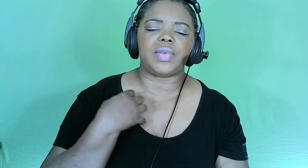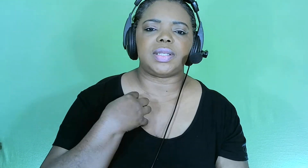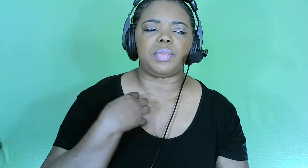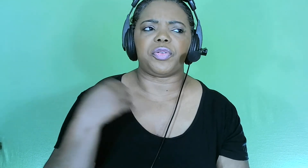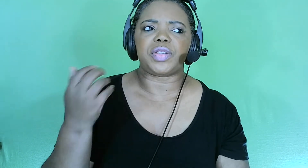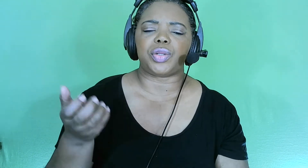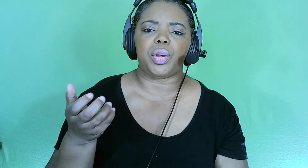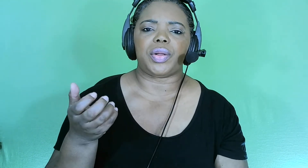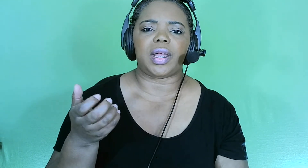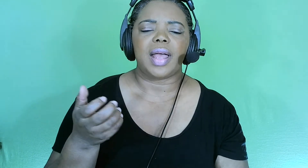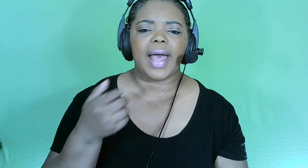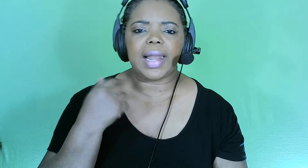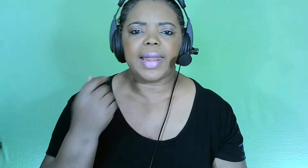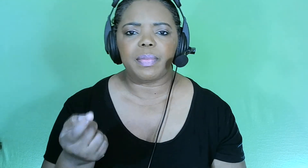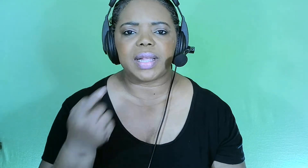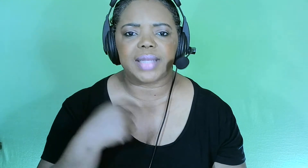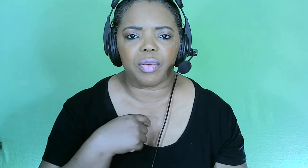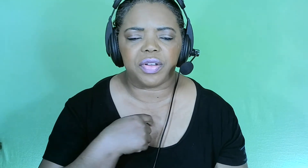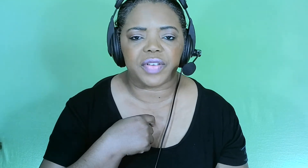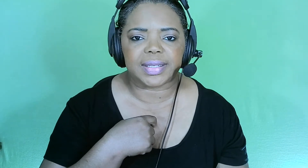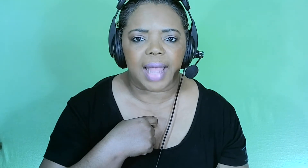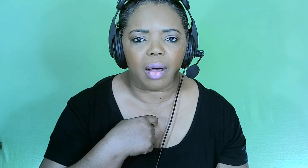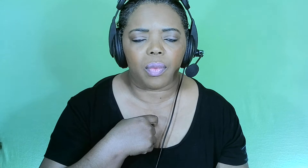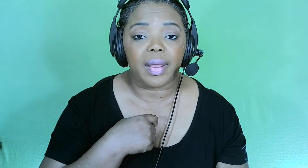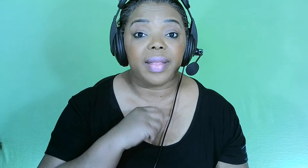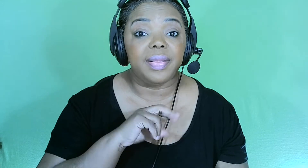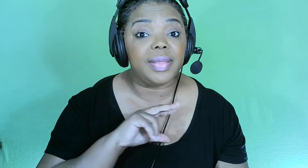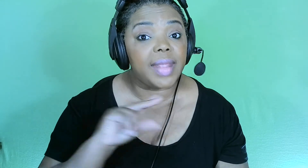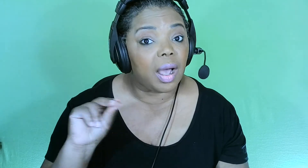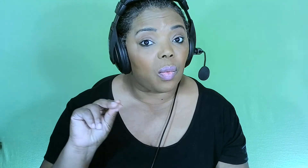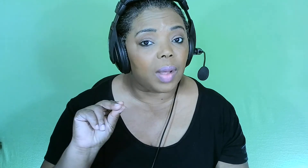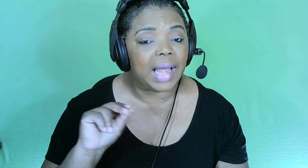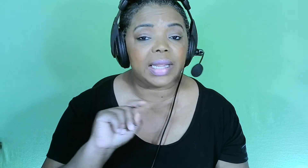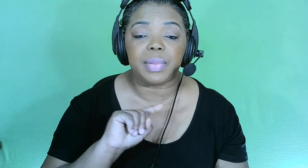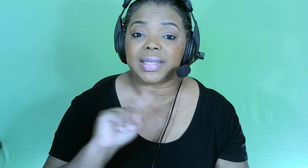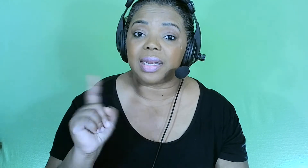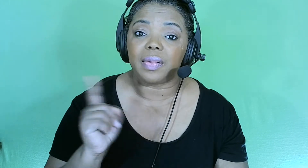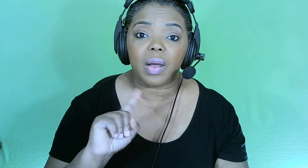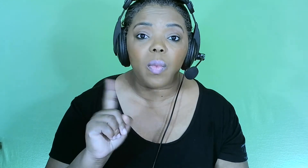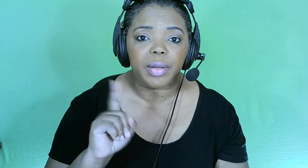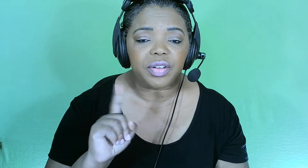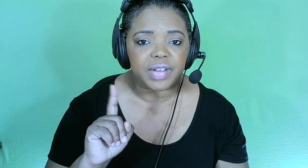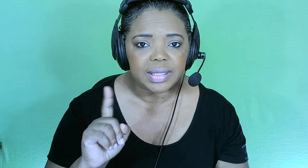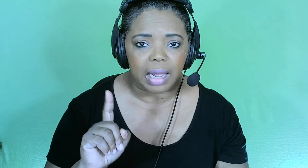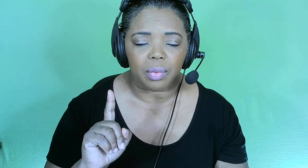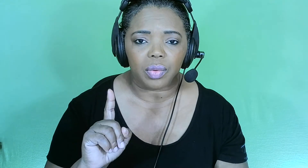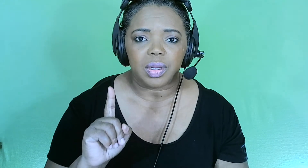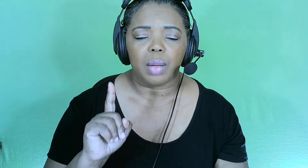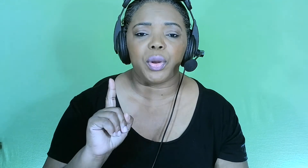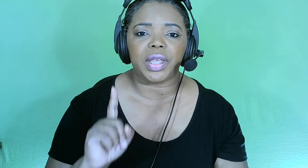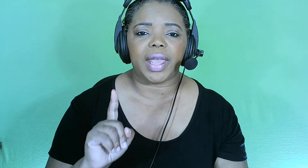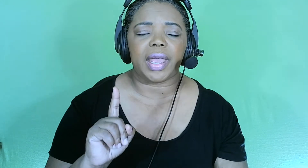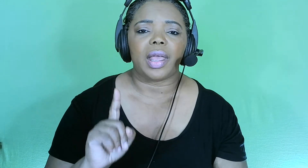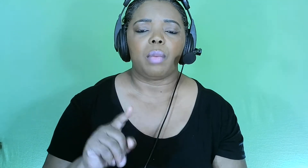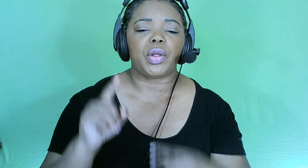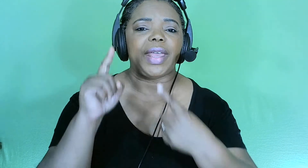assim, professora, a Libras é universal? Não, a Libras ela não é universal. Por quê? Porque